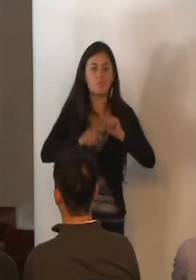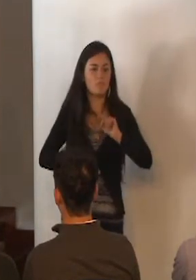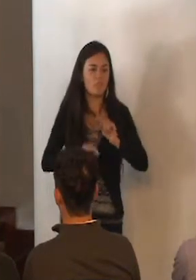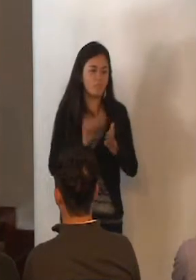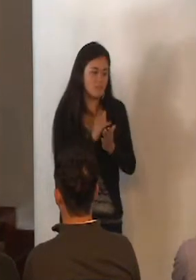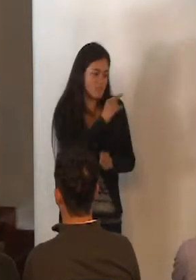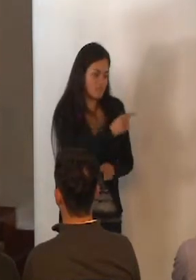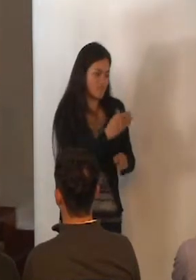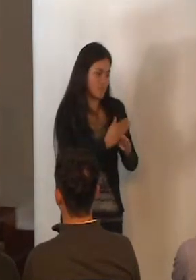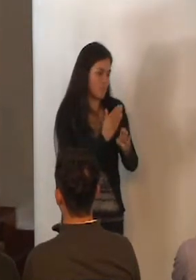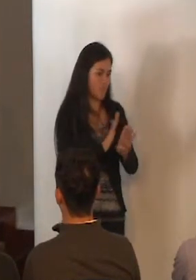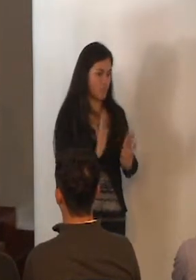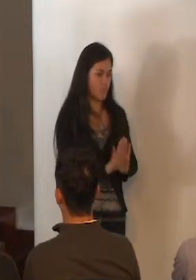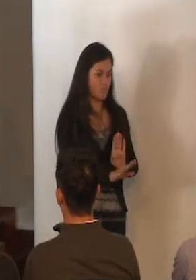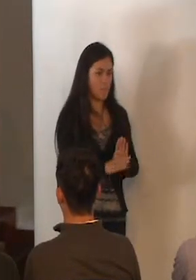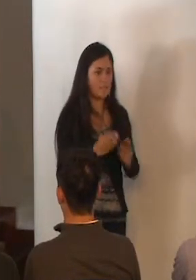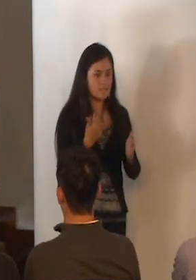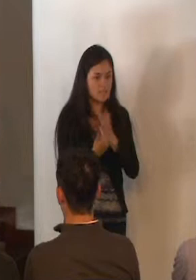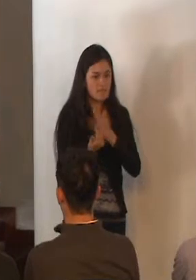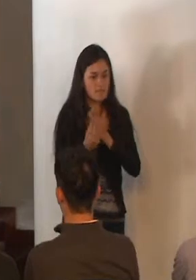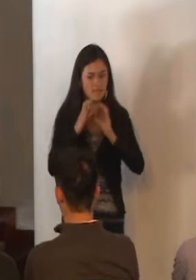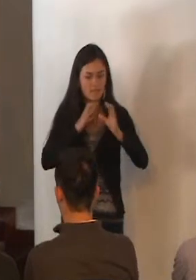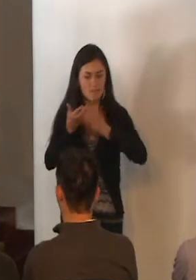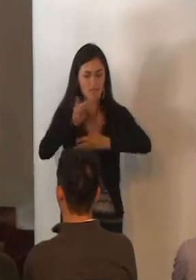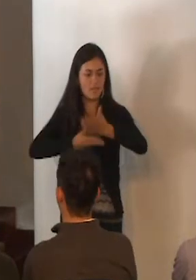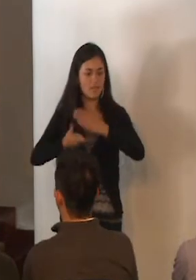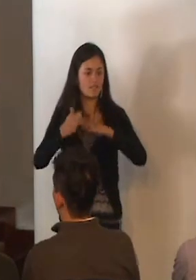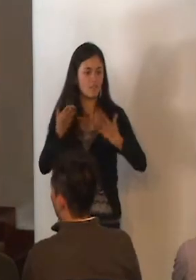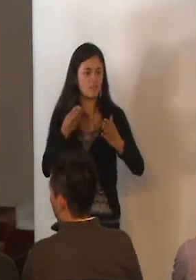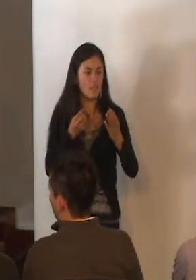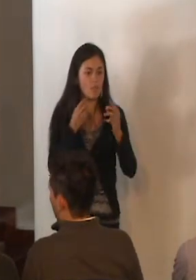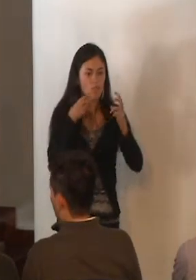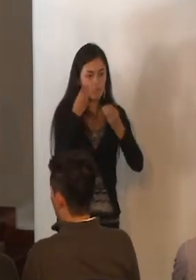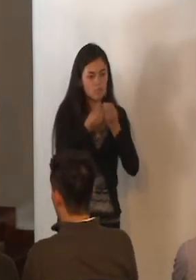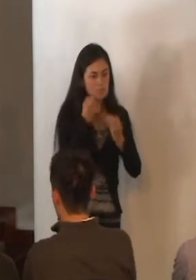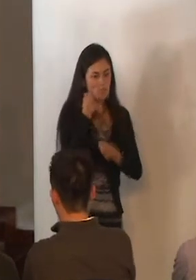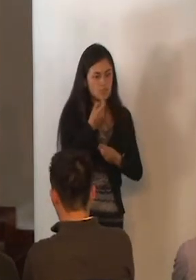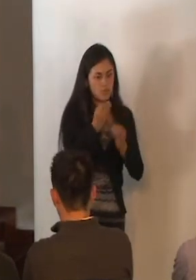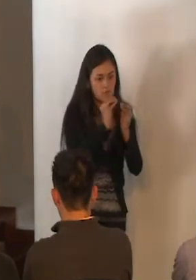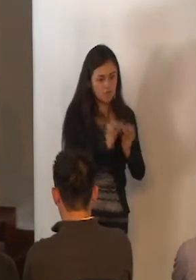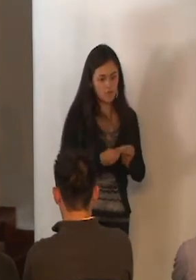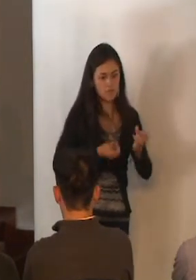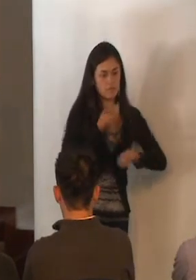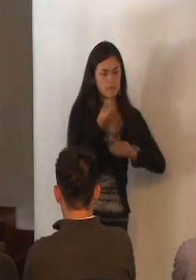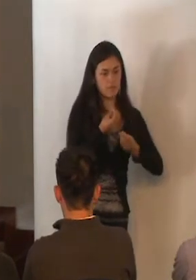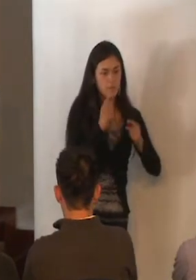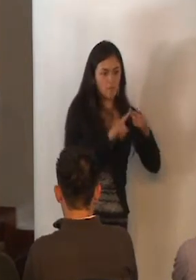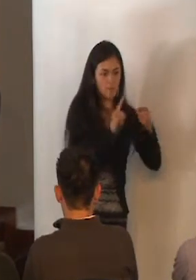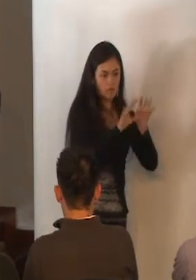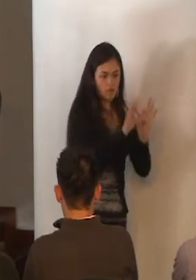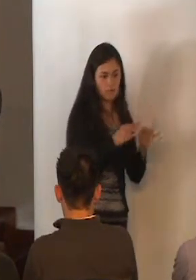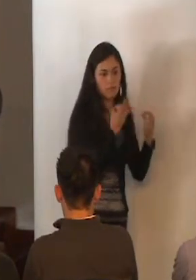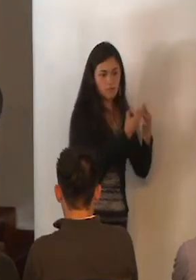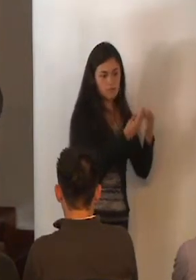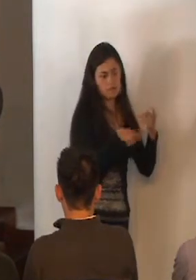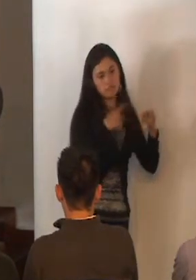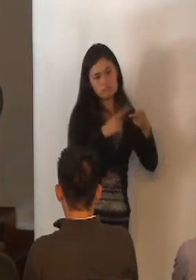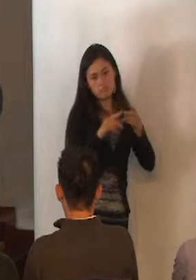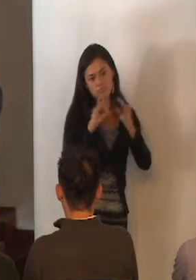elementos de alguna u otra forma facilitan la interacción del niño primero en su entorno familiar y luego en su entorno